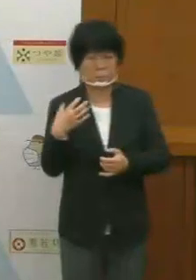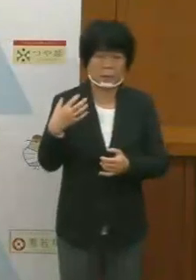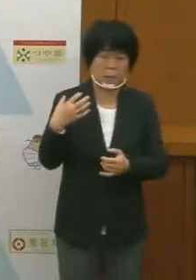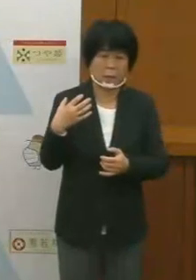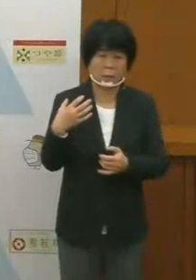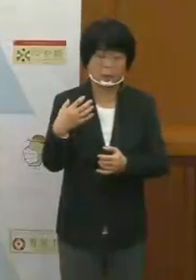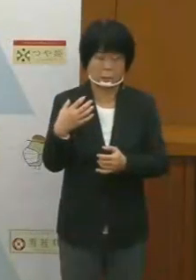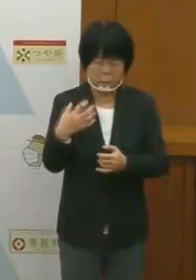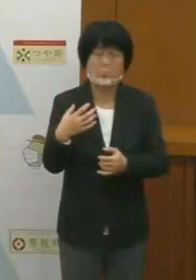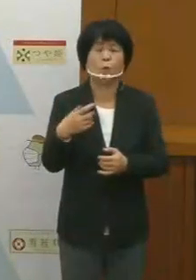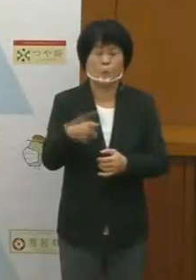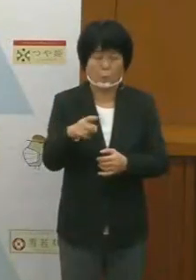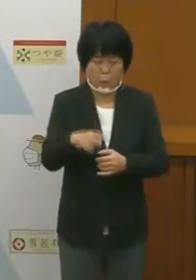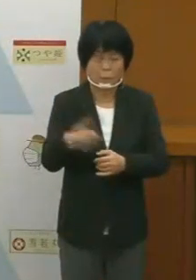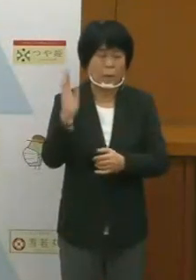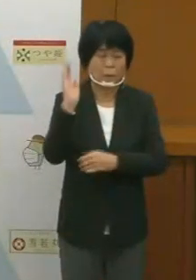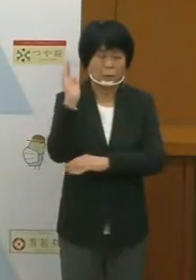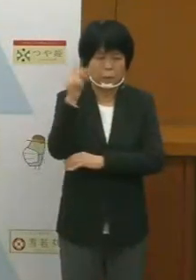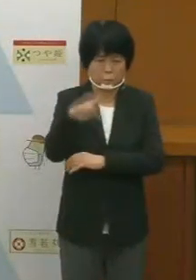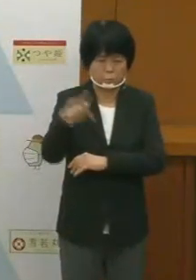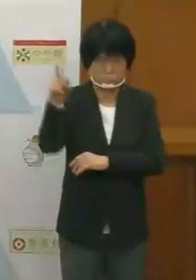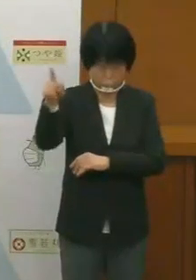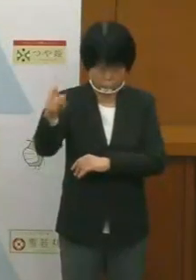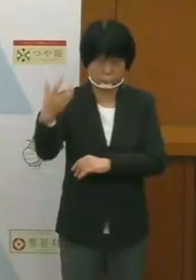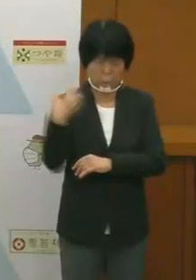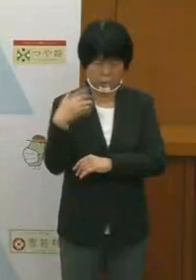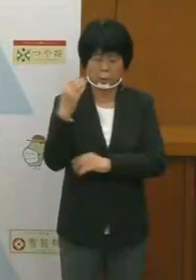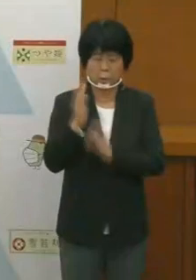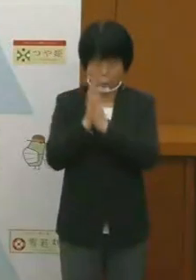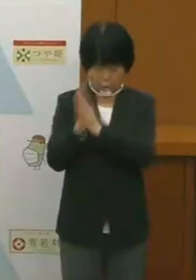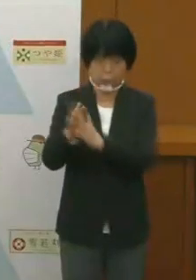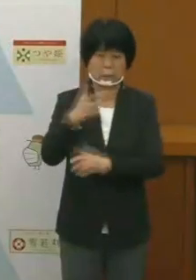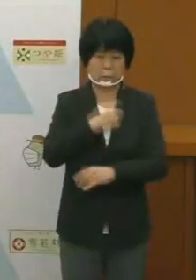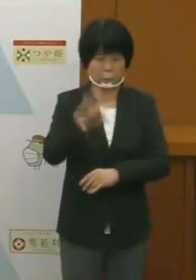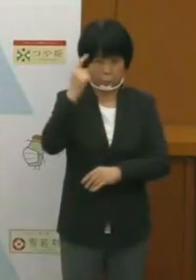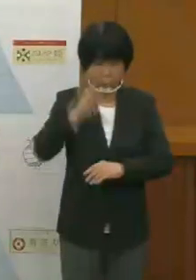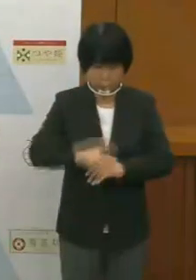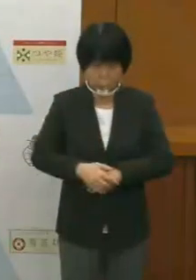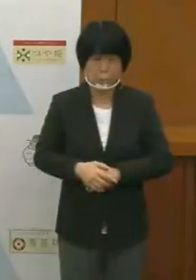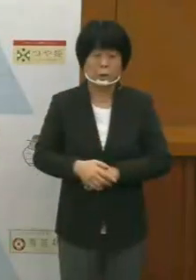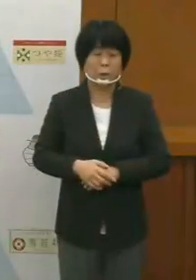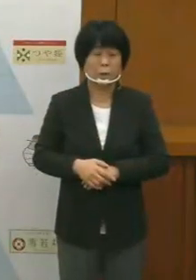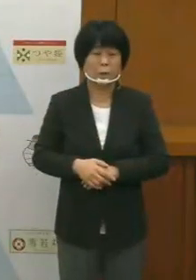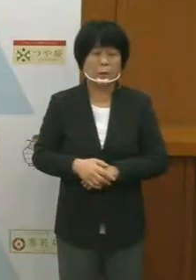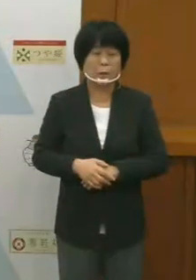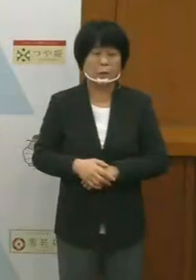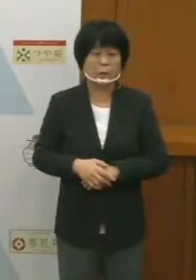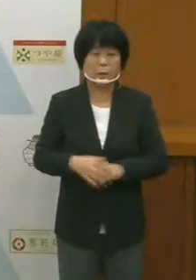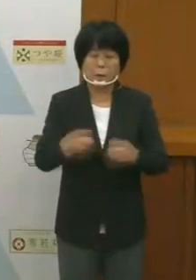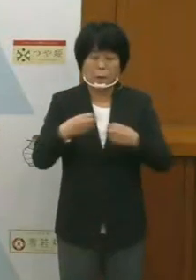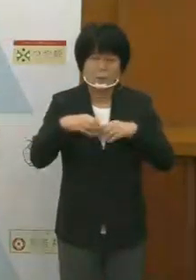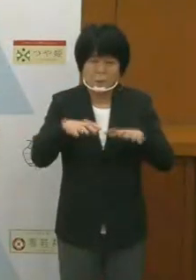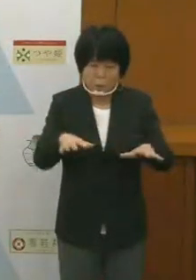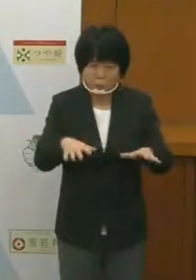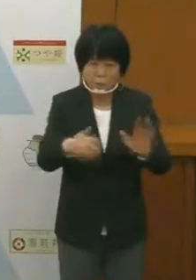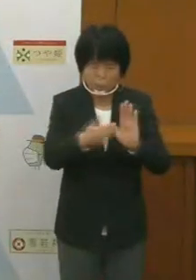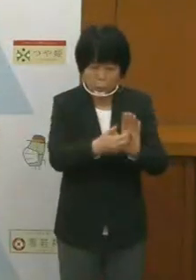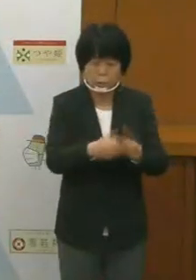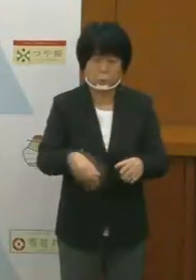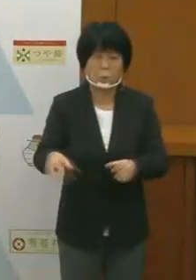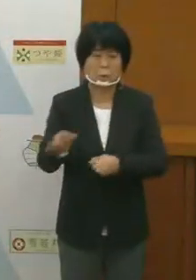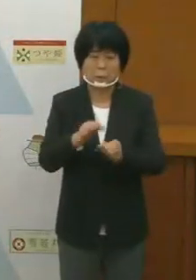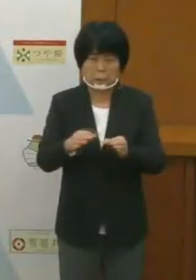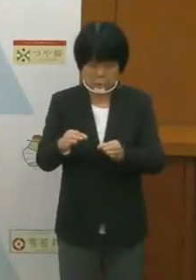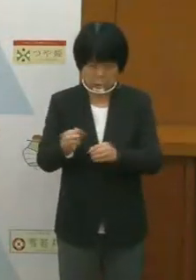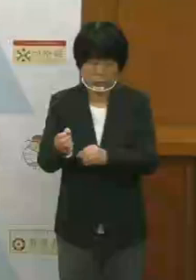も政府においてしっかりと対応していただきたいというふうに考えております。感染拡大防止と地域